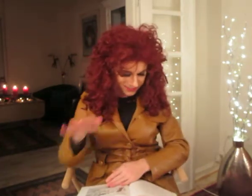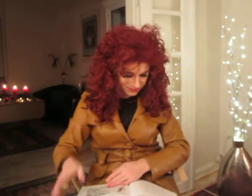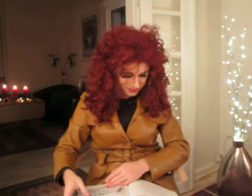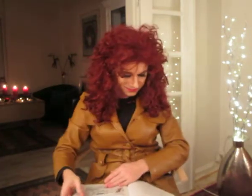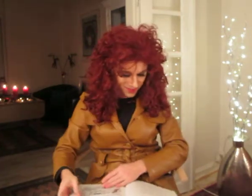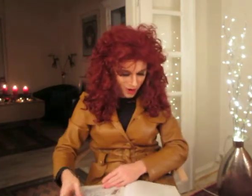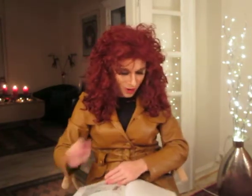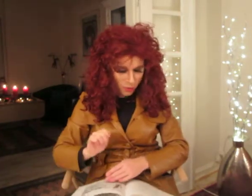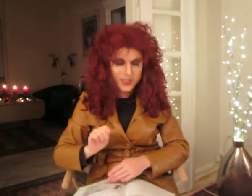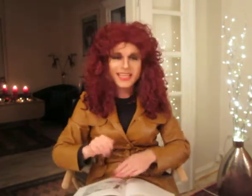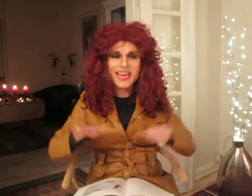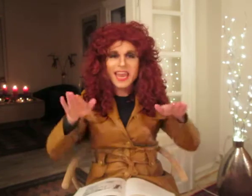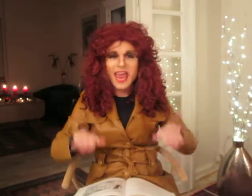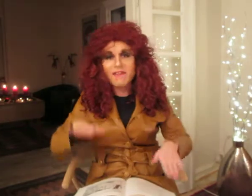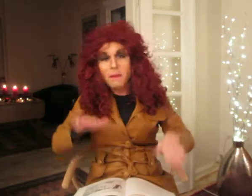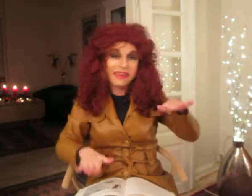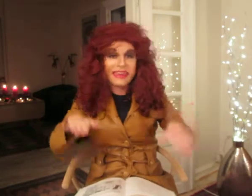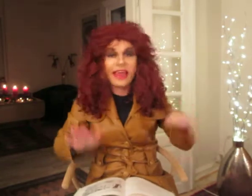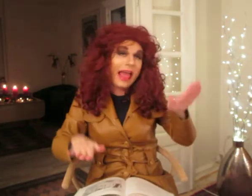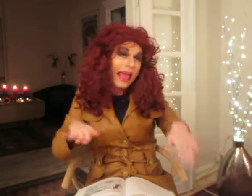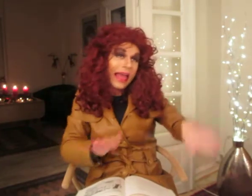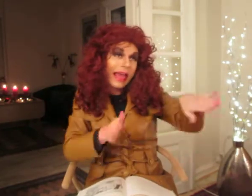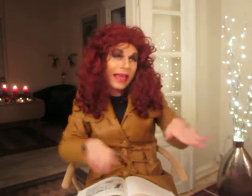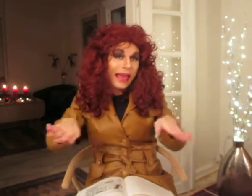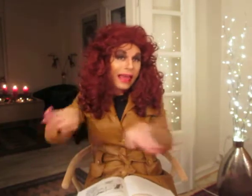På sin lageben! På